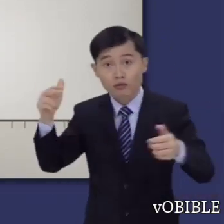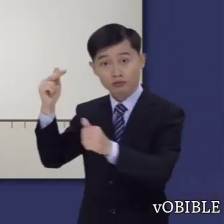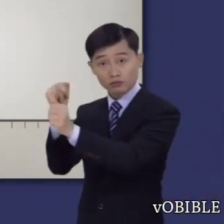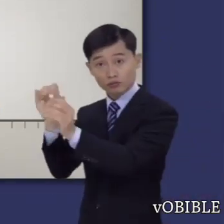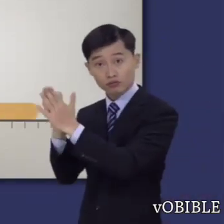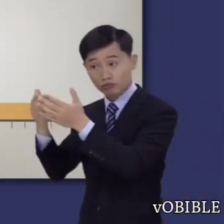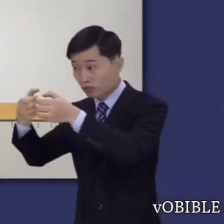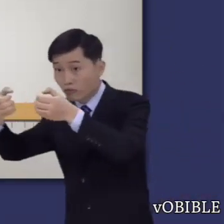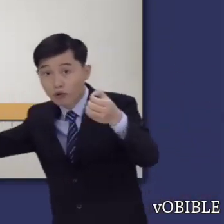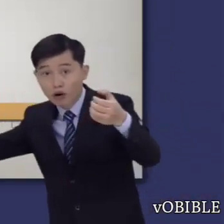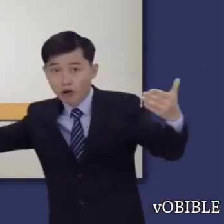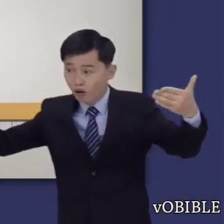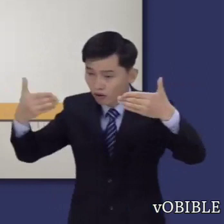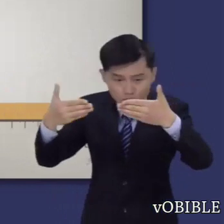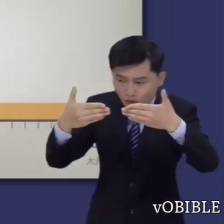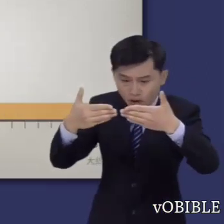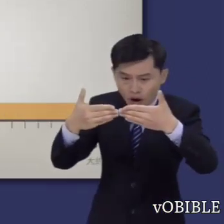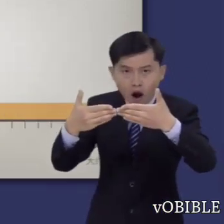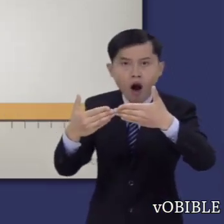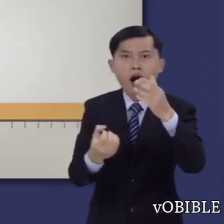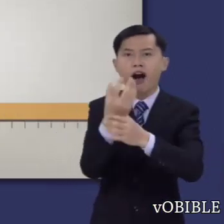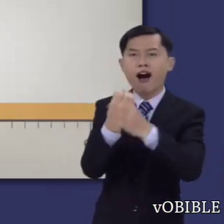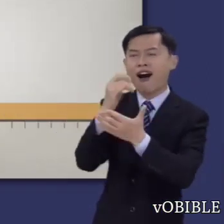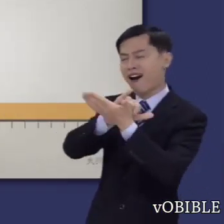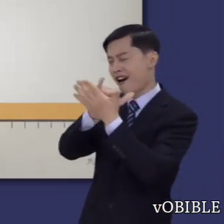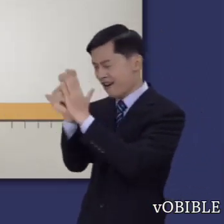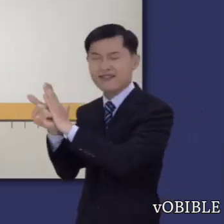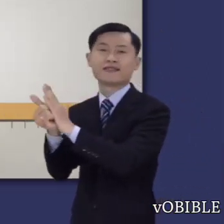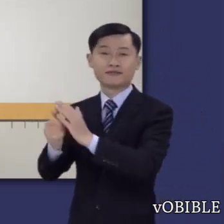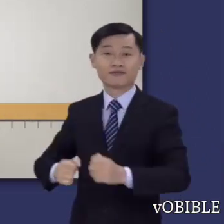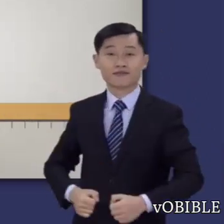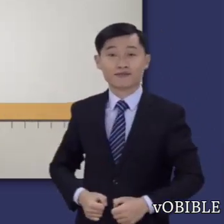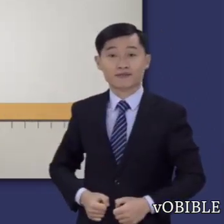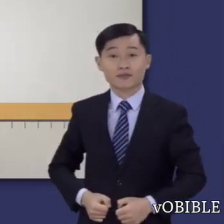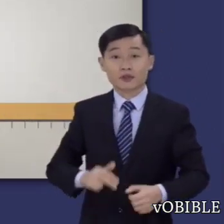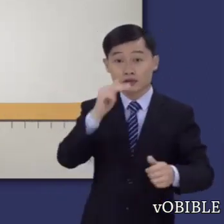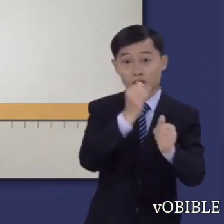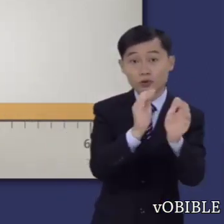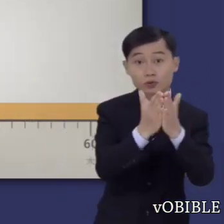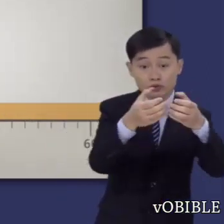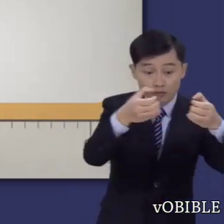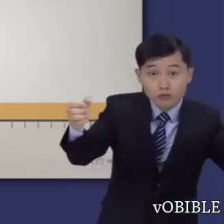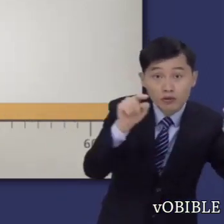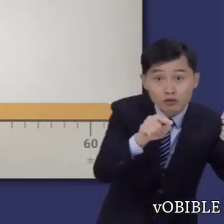《使徒行传》延续了路加福音的记载，涵盖的时间大约二十八年，